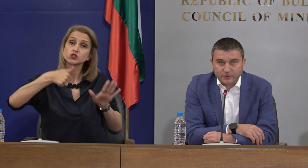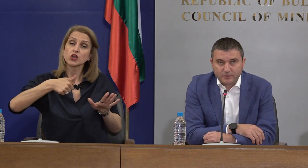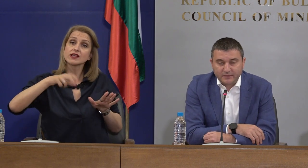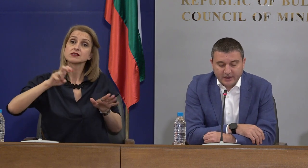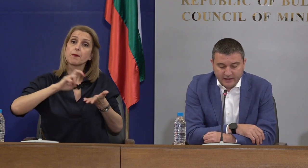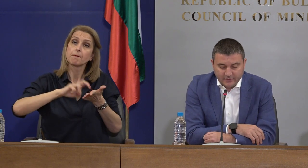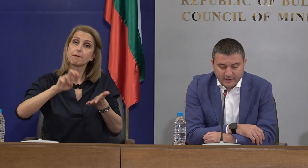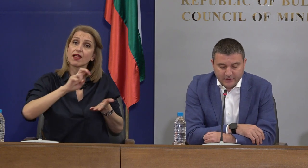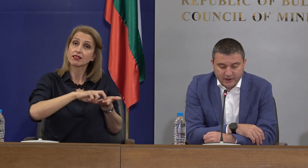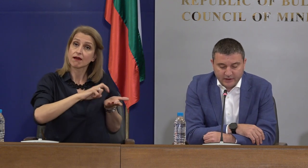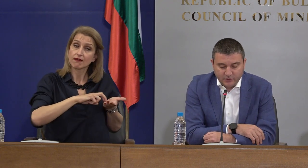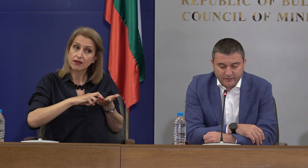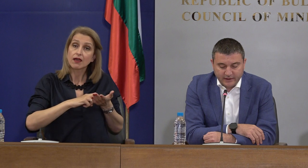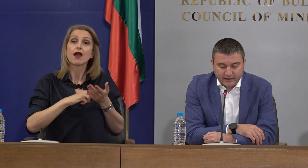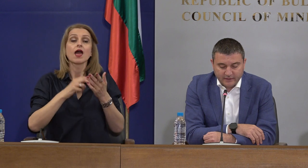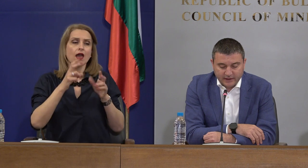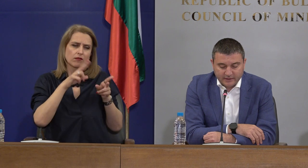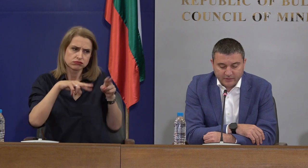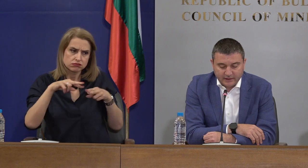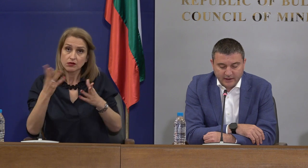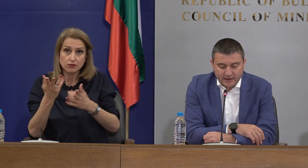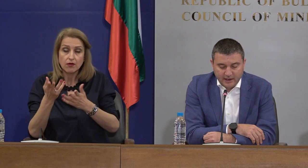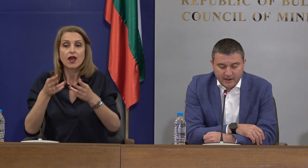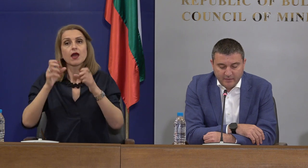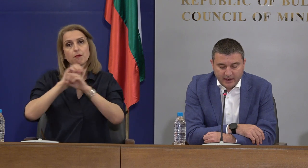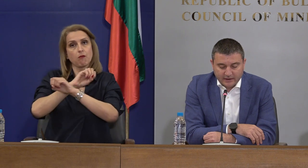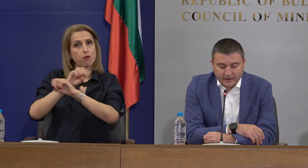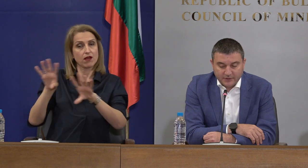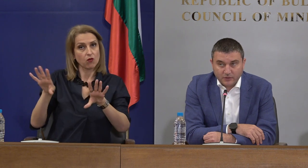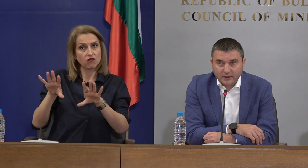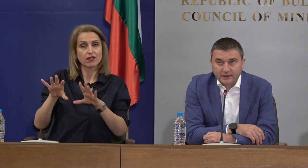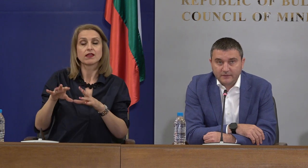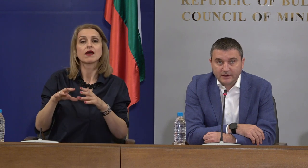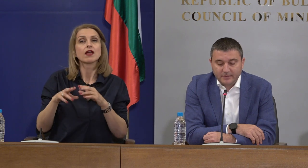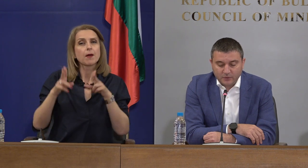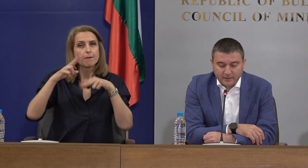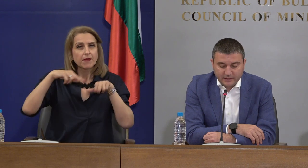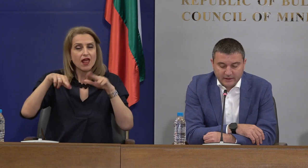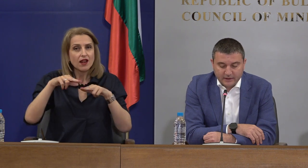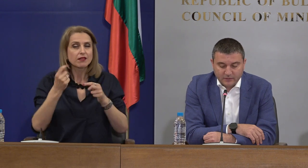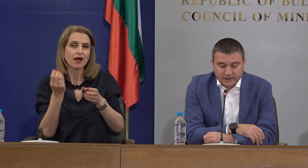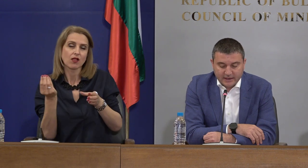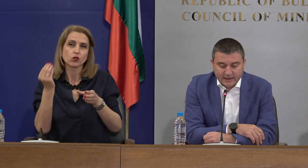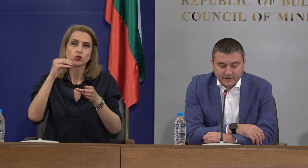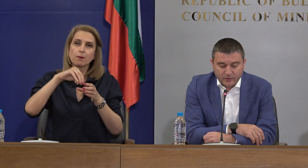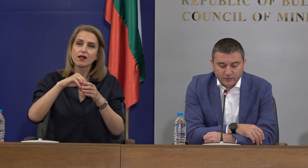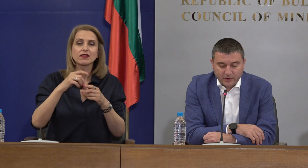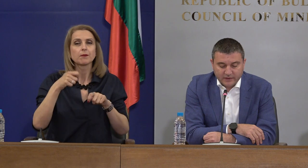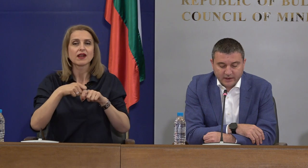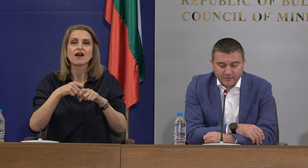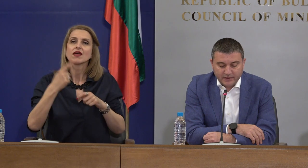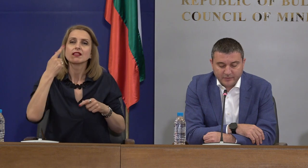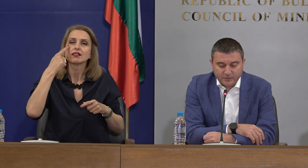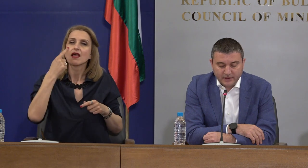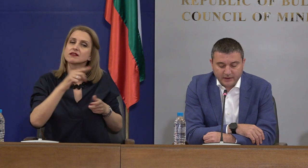бяха публично оповестени на 26 юли 2019 година. Прегледът на качеството на активите бе допълнен от стрес-тест, който